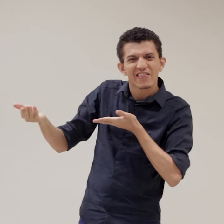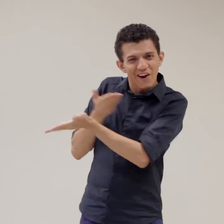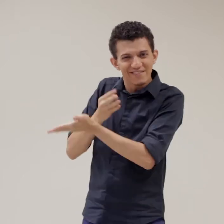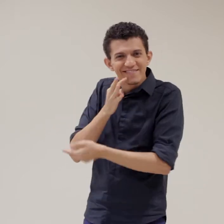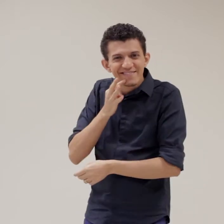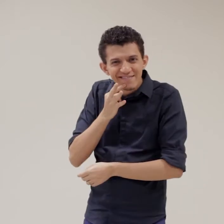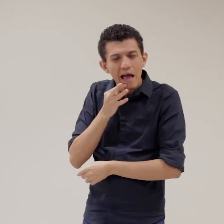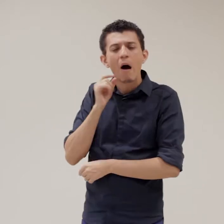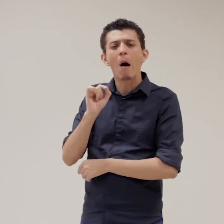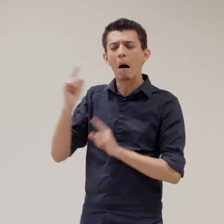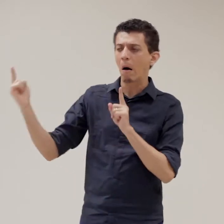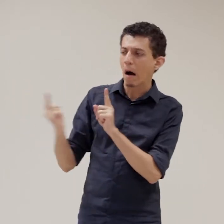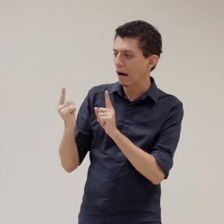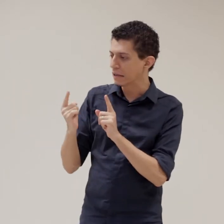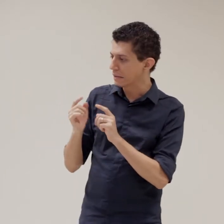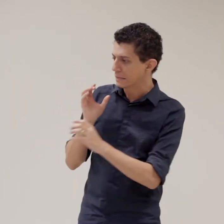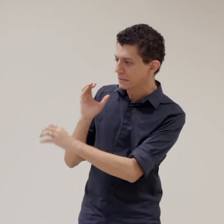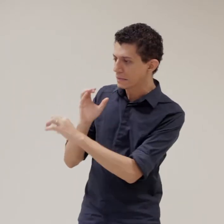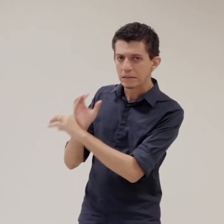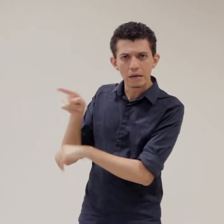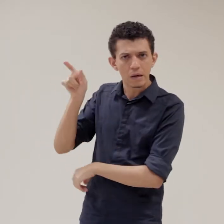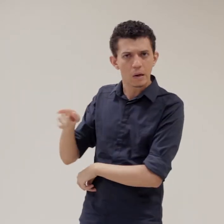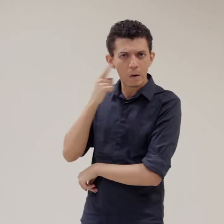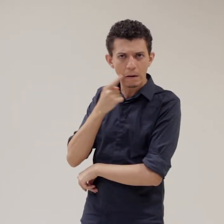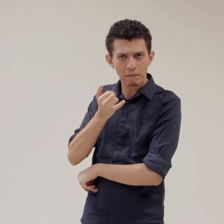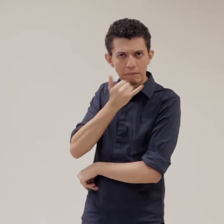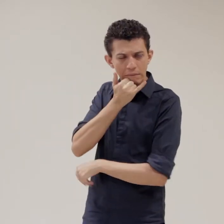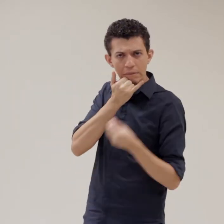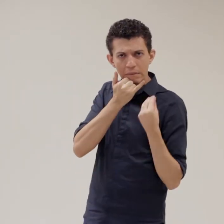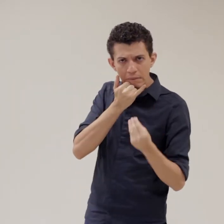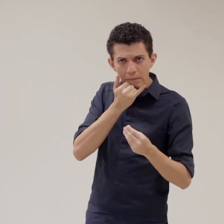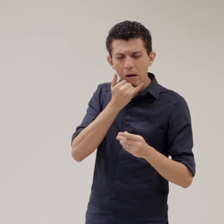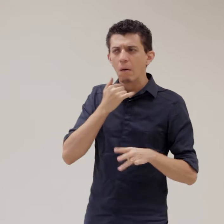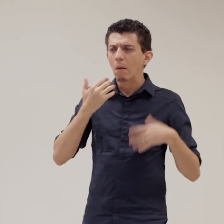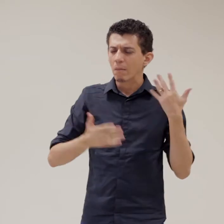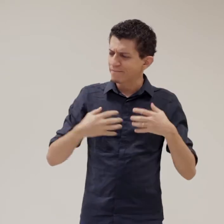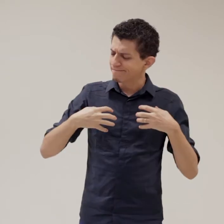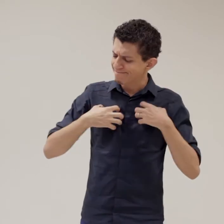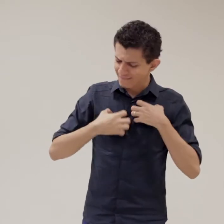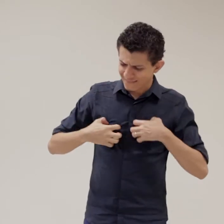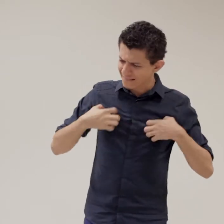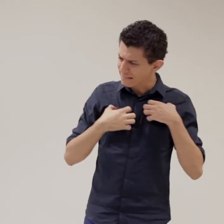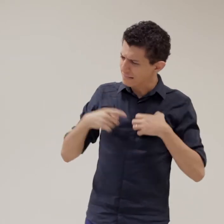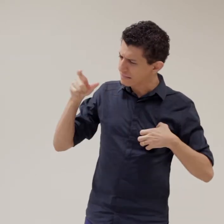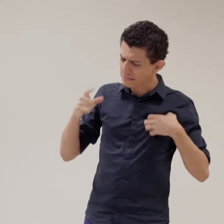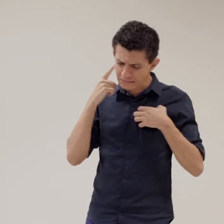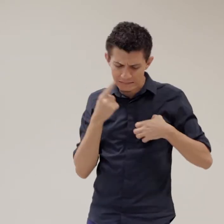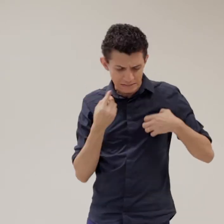lembra? Mais tarde, interessou-se tanto pelo tema que o incluiu em seus trabalhos no curso de comunicação social. Meu estudo